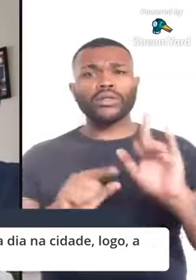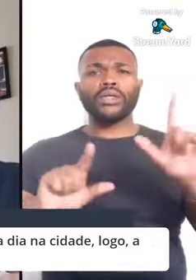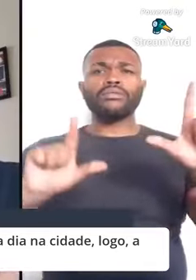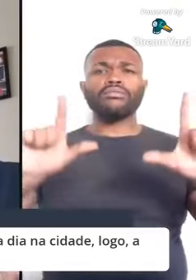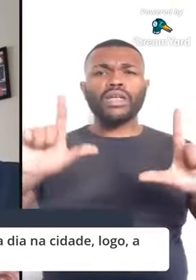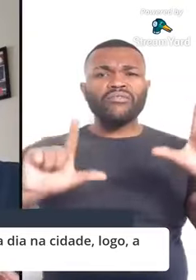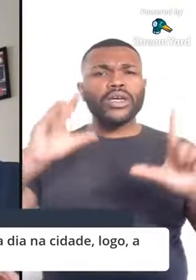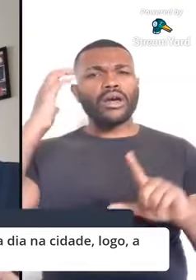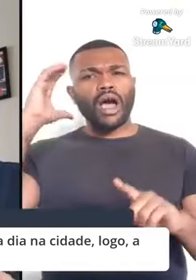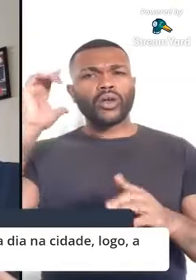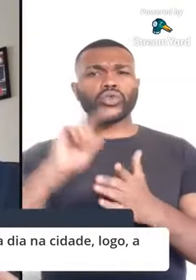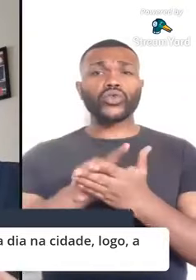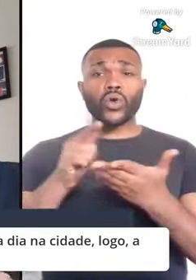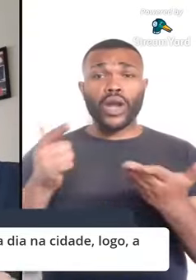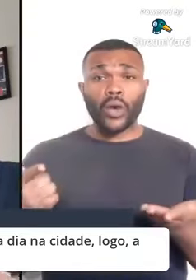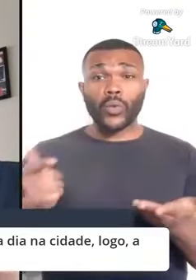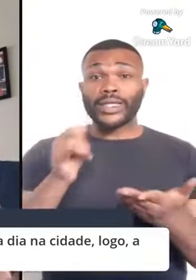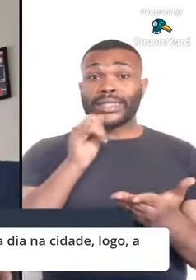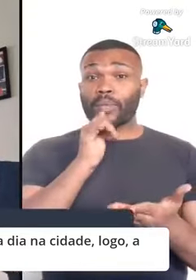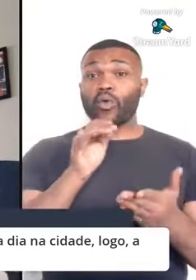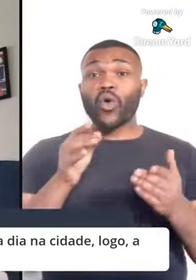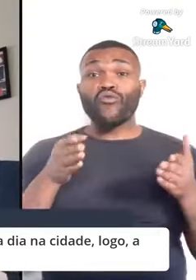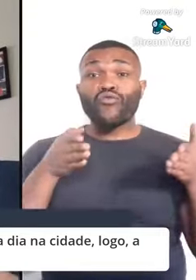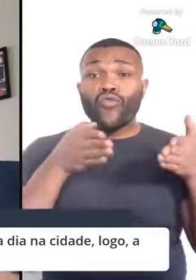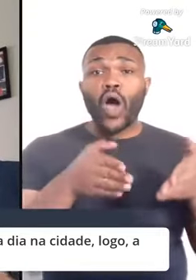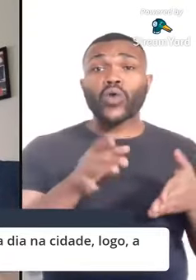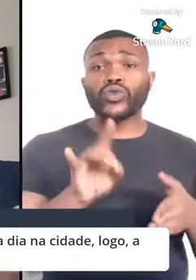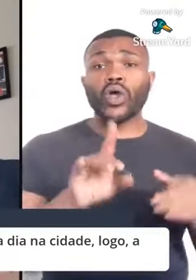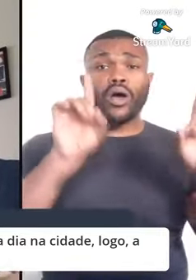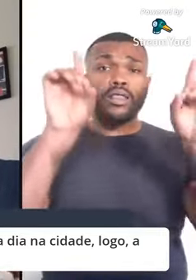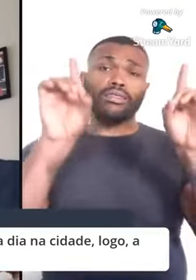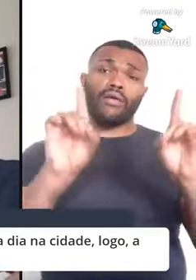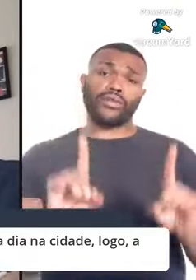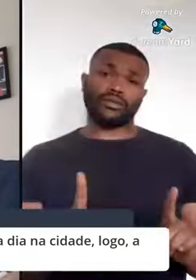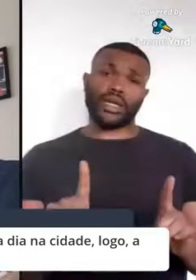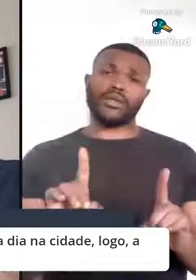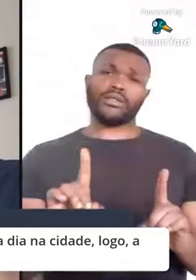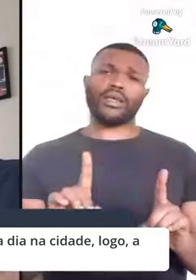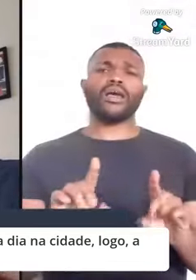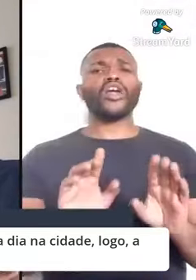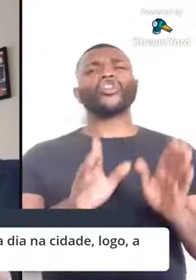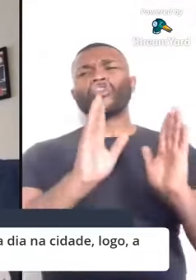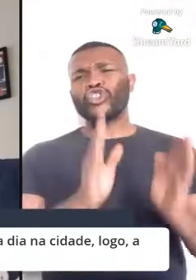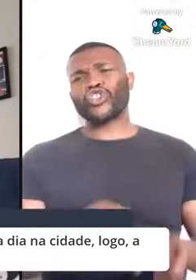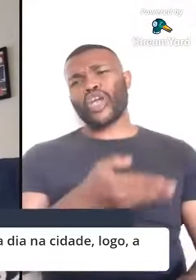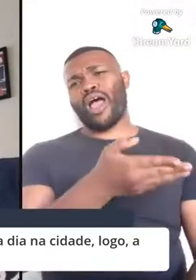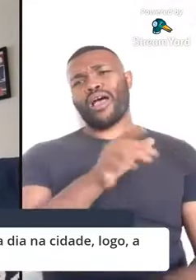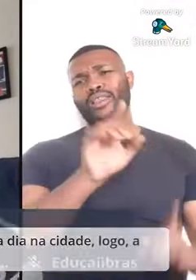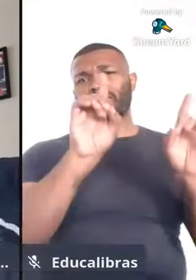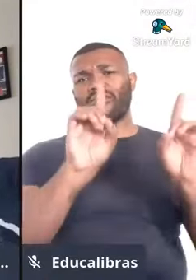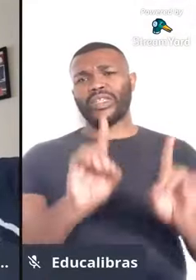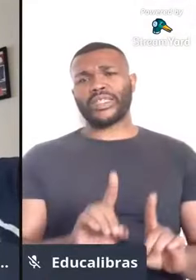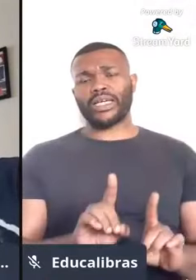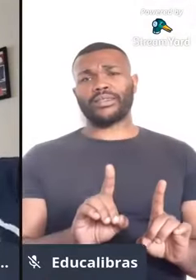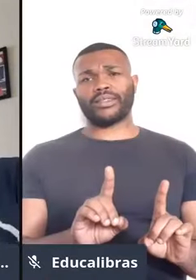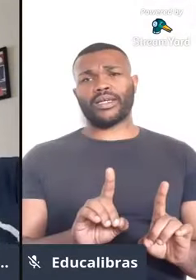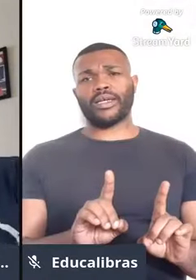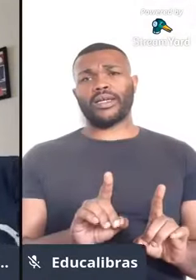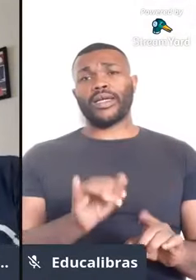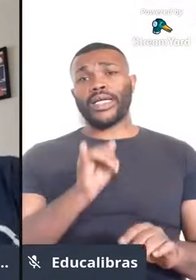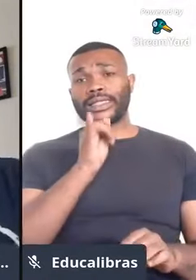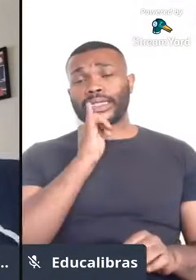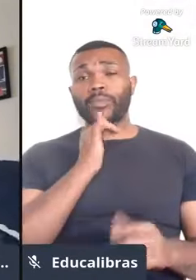tirando o foco da deficiência, né? Tirando o foco da deficiência. A deficiência já é. Você não é uma pessoa com deficiência hoje,